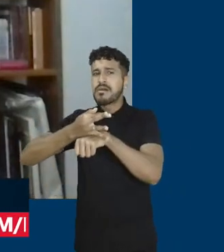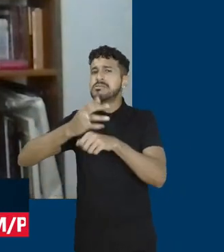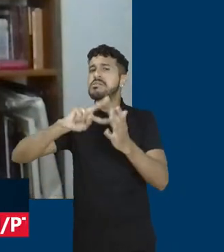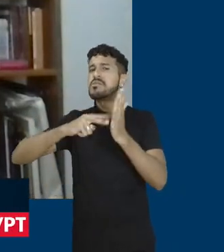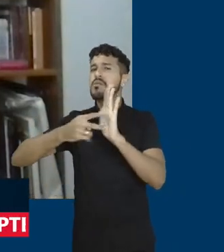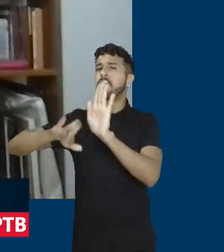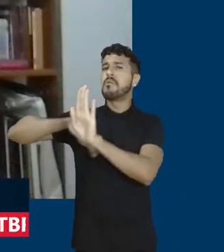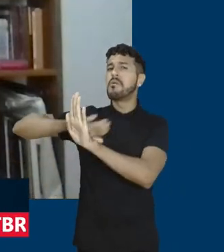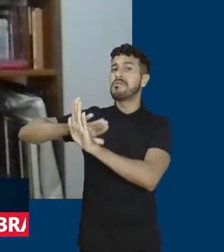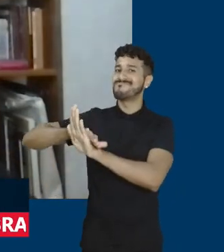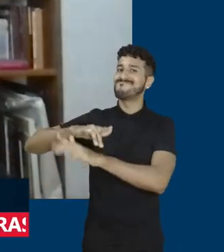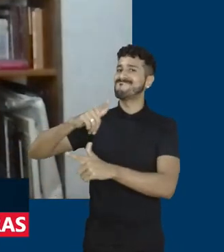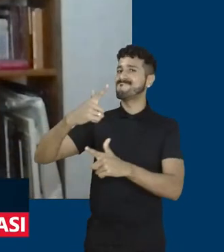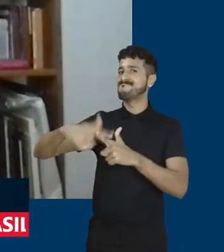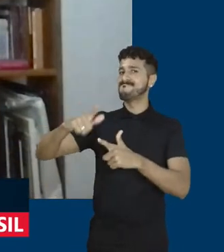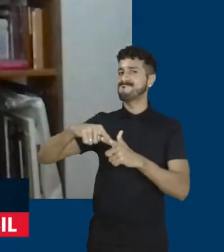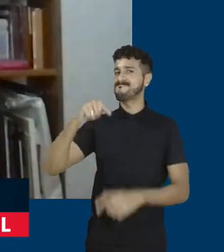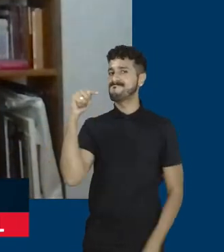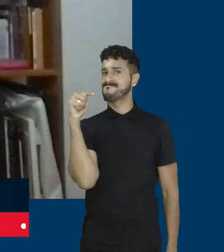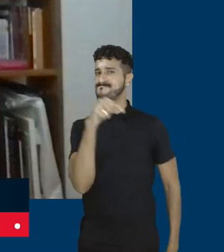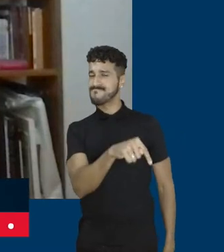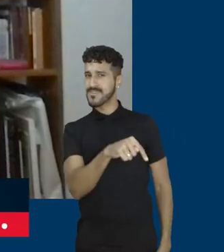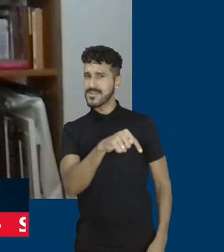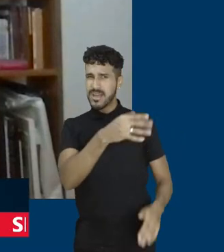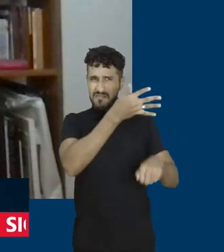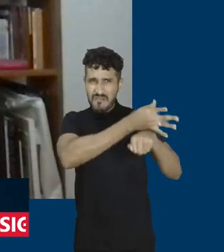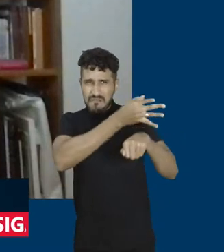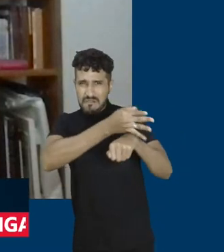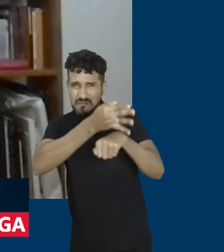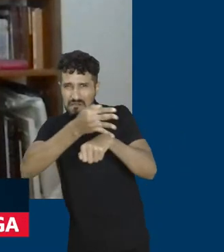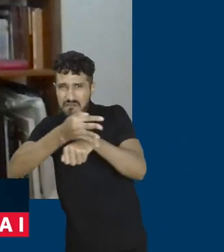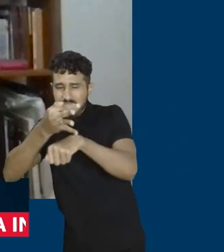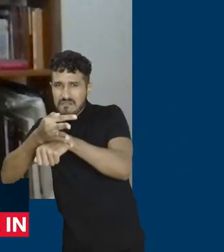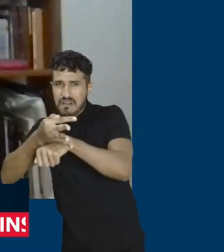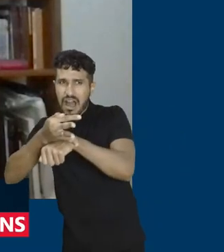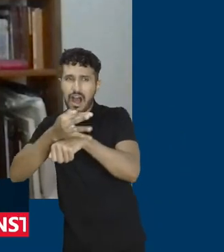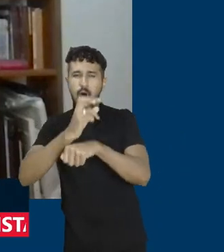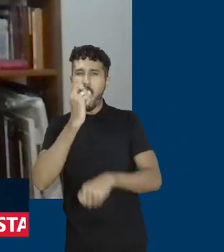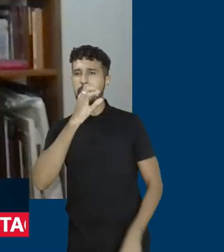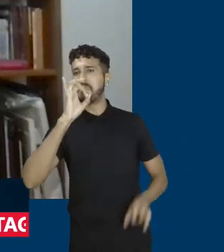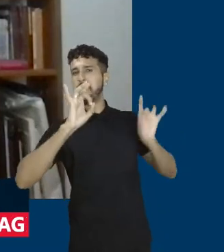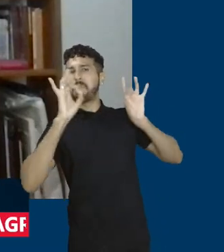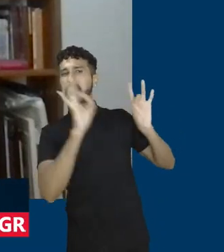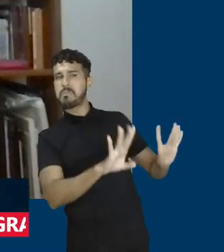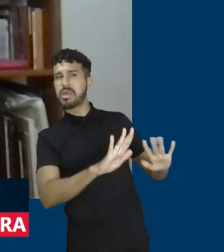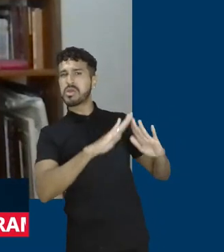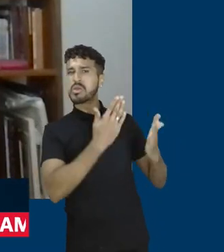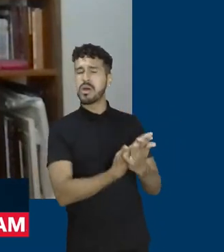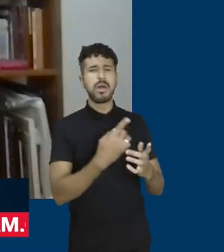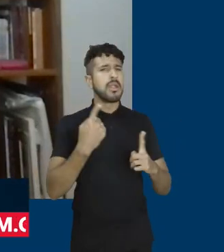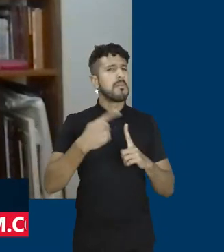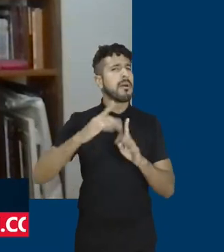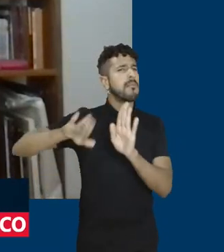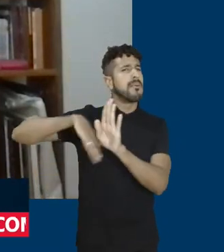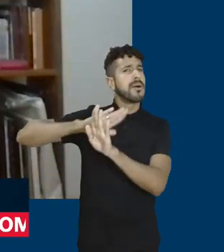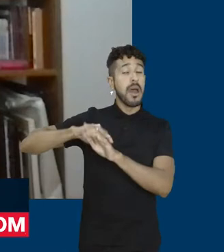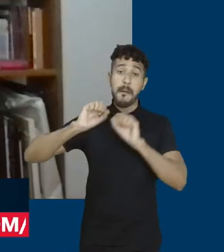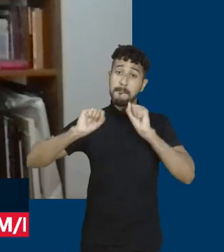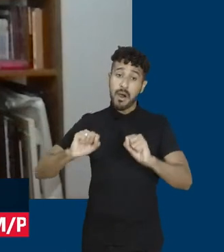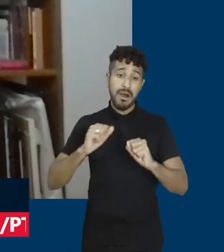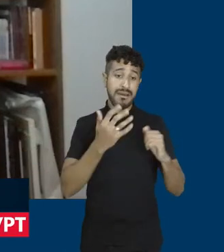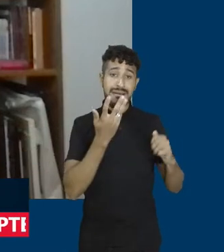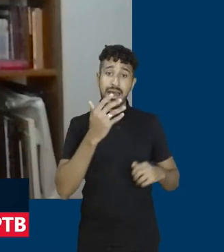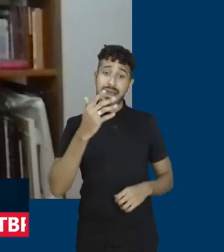algum problema. Né? A criança deixou de frequentar a escola. Por quê? Porque está no trabalho infantil? Porque a família está passando por